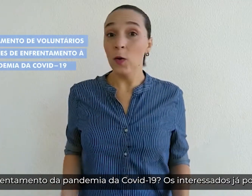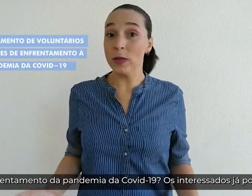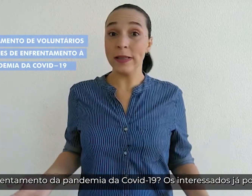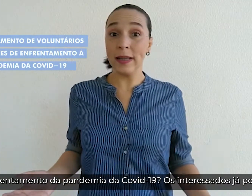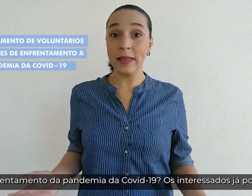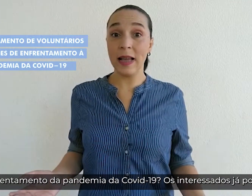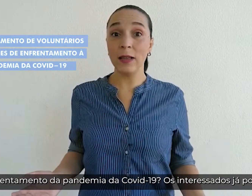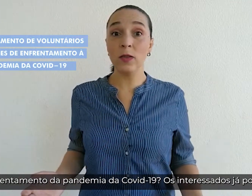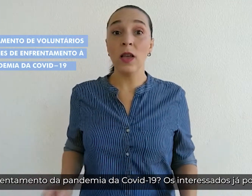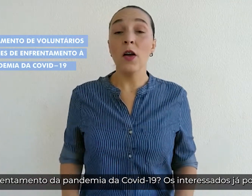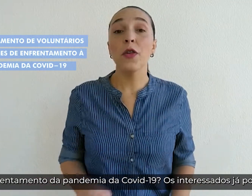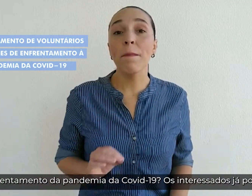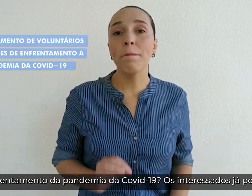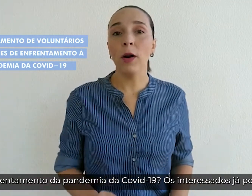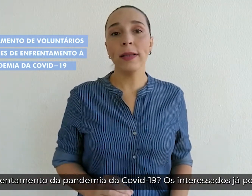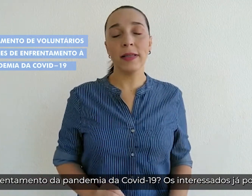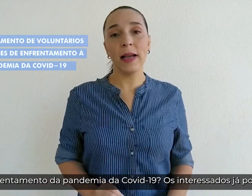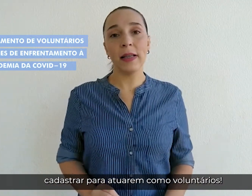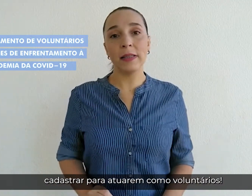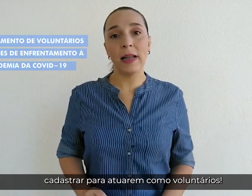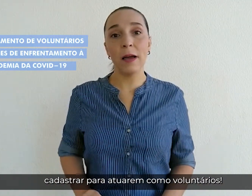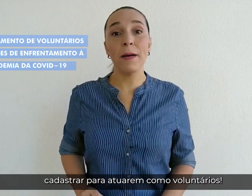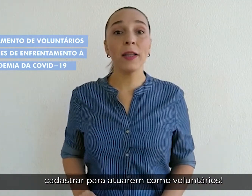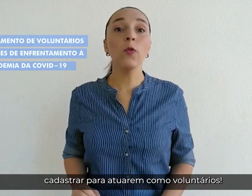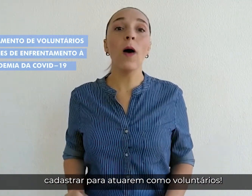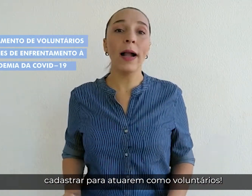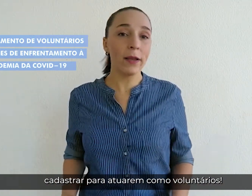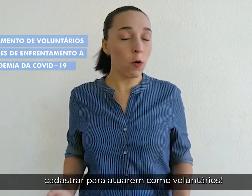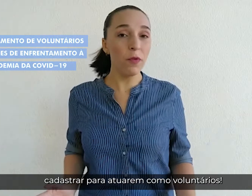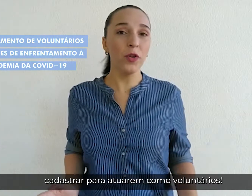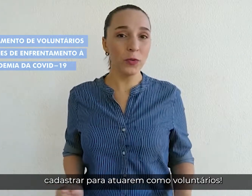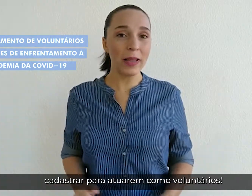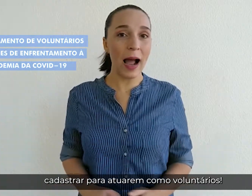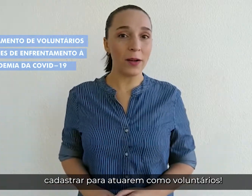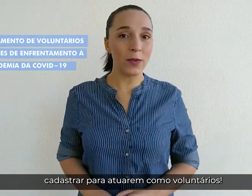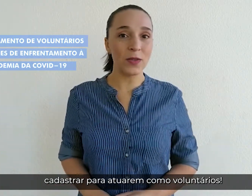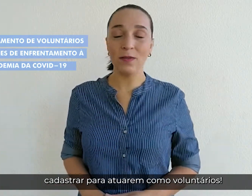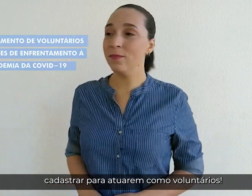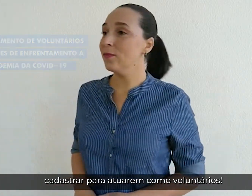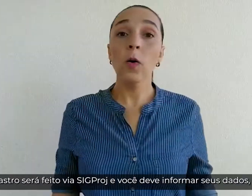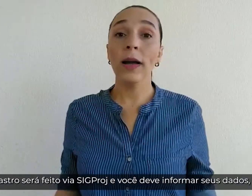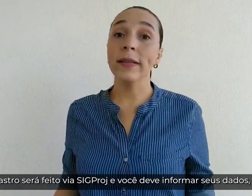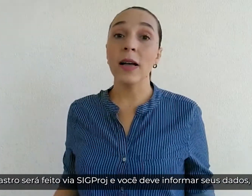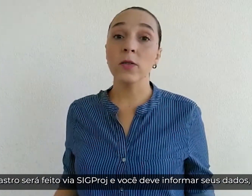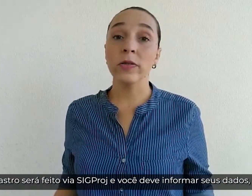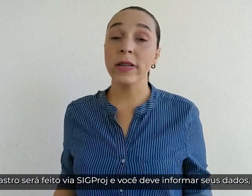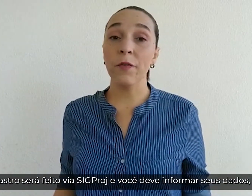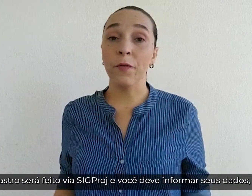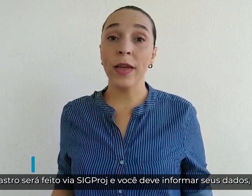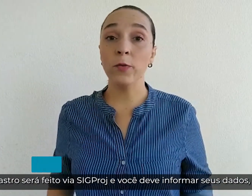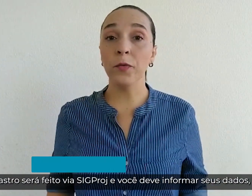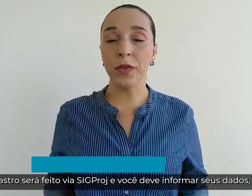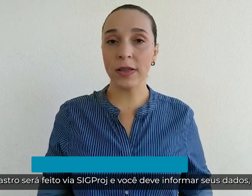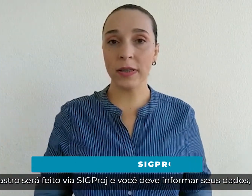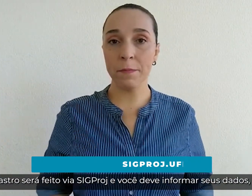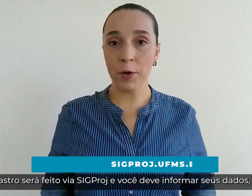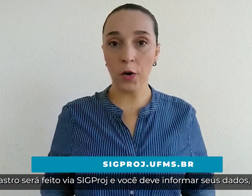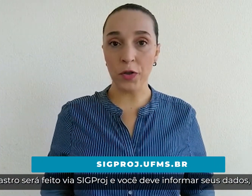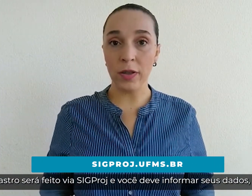Os interessados já podem se cadastrar para atuarem como voluntários. O cadastro será feito via SIGPROJ